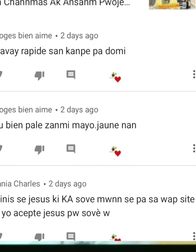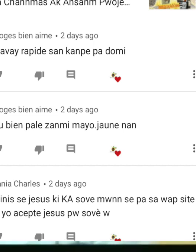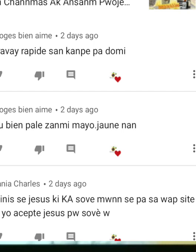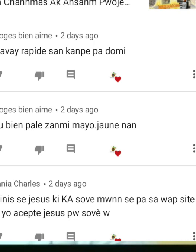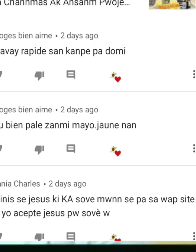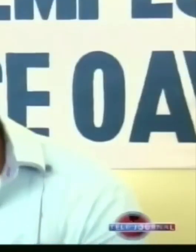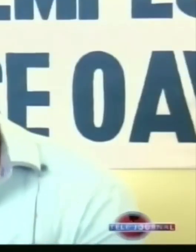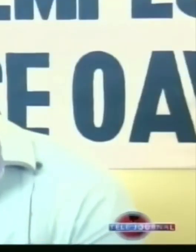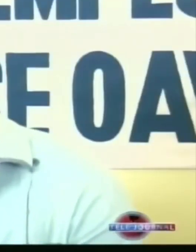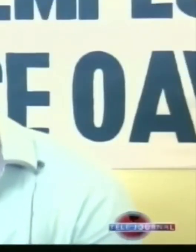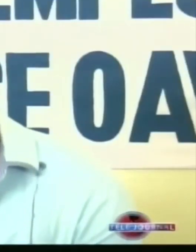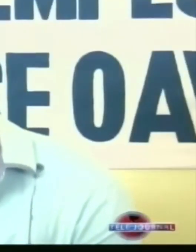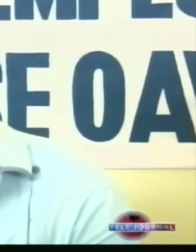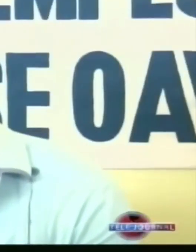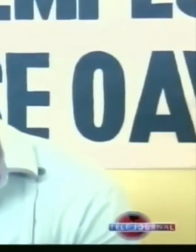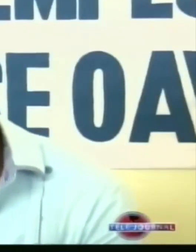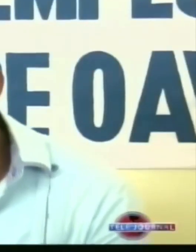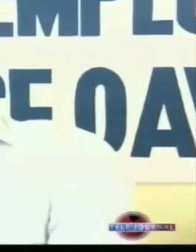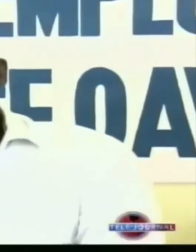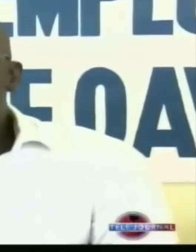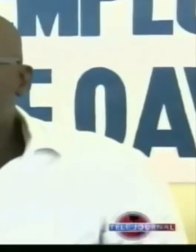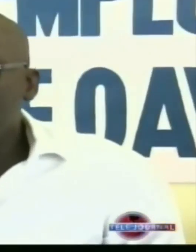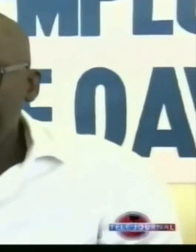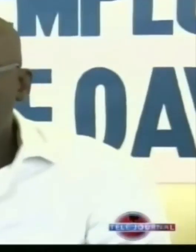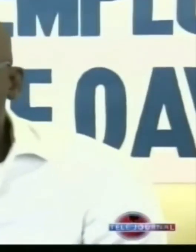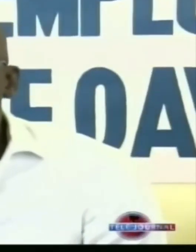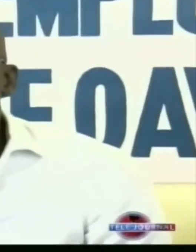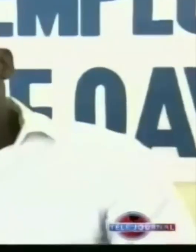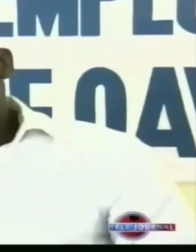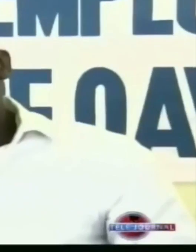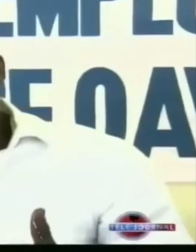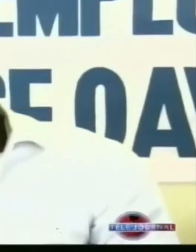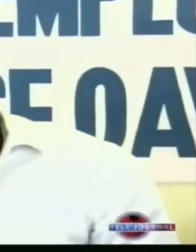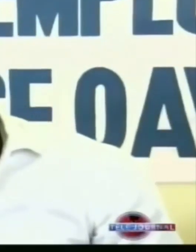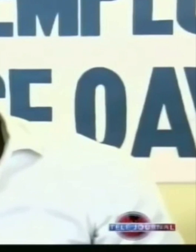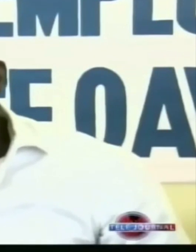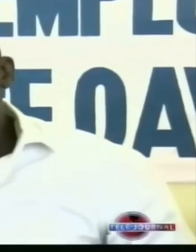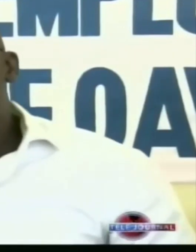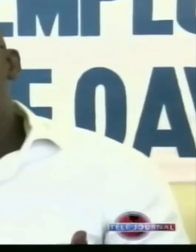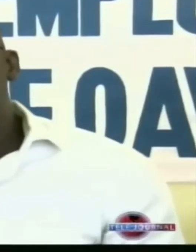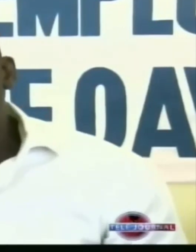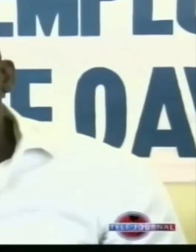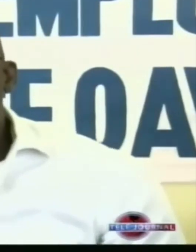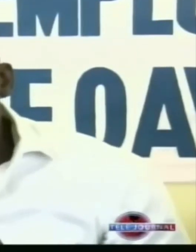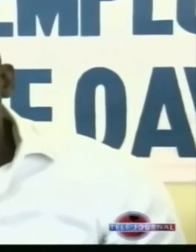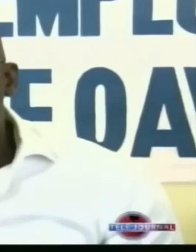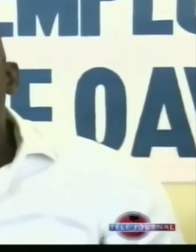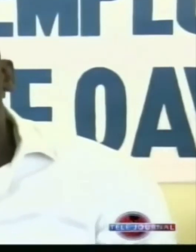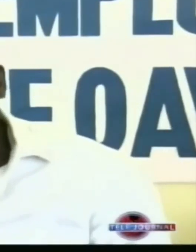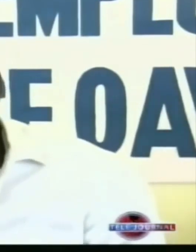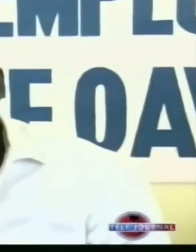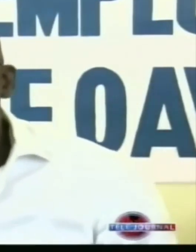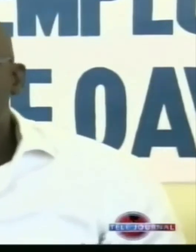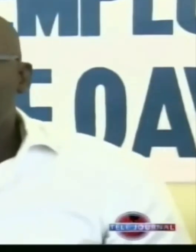notification. Ça permet de faire partie équipe notification Bombard TV. Mais avant de dérouler avec information, nous voulons une grosse salutation pour tous abonnés